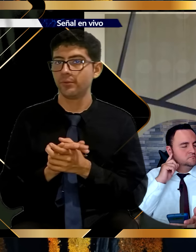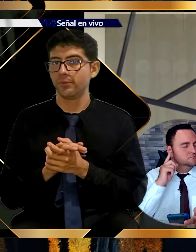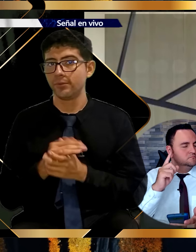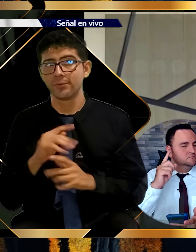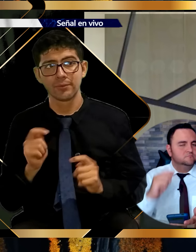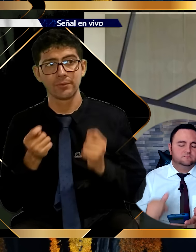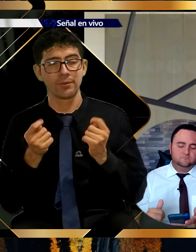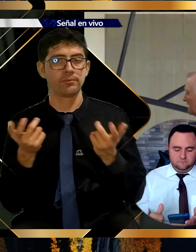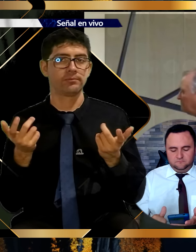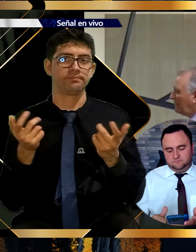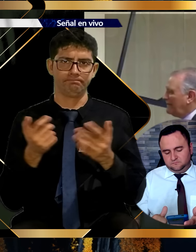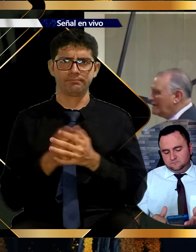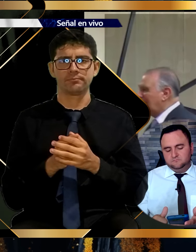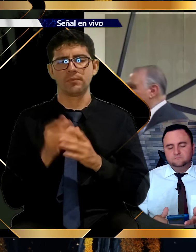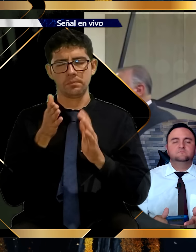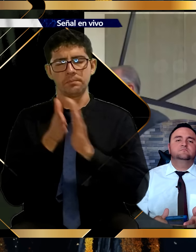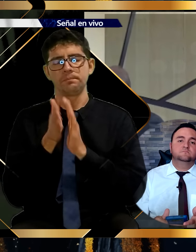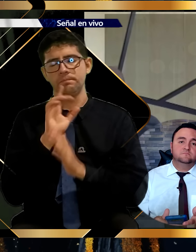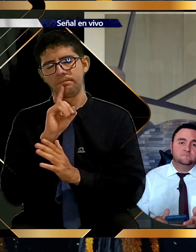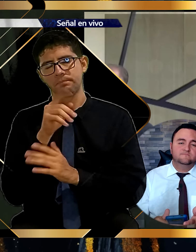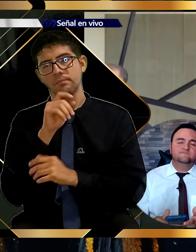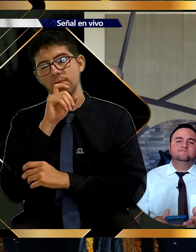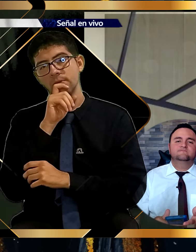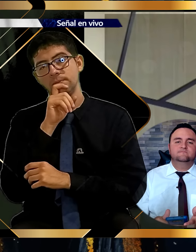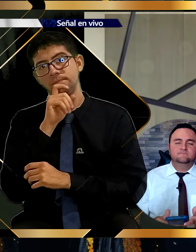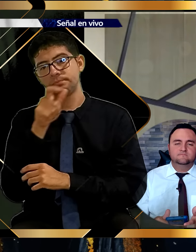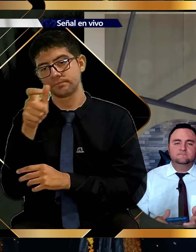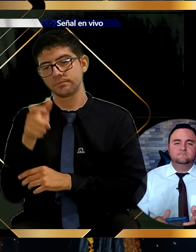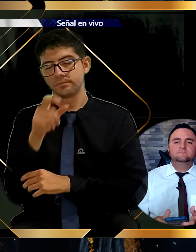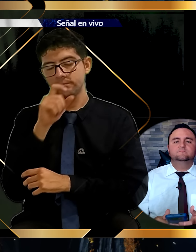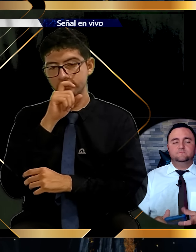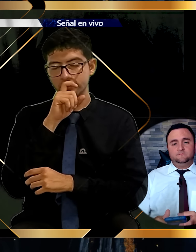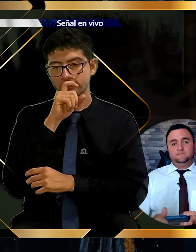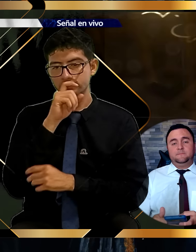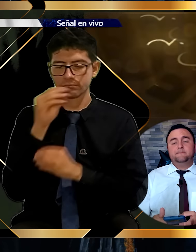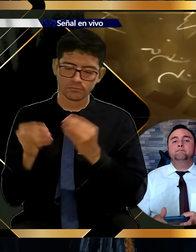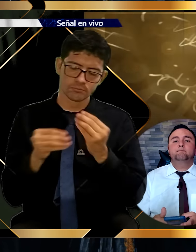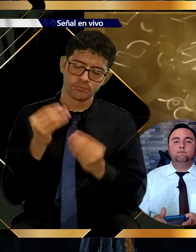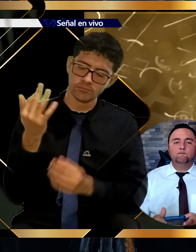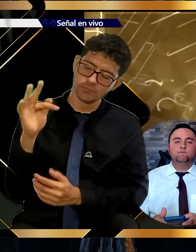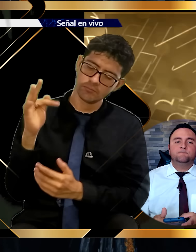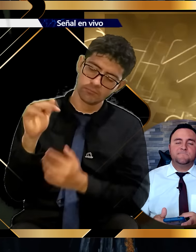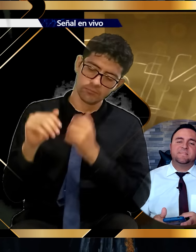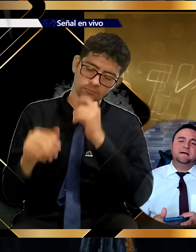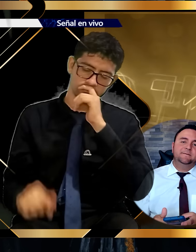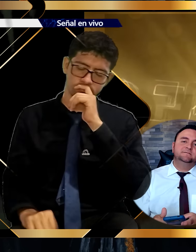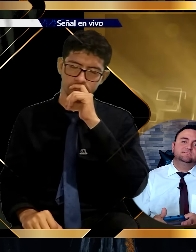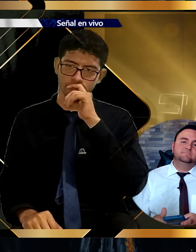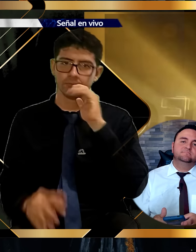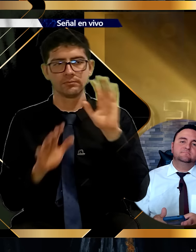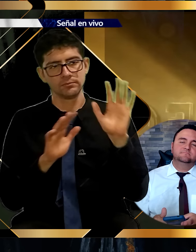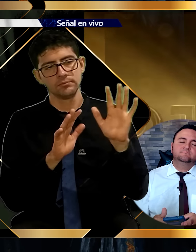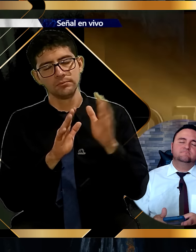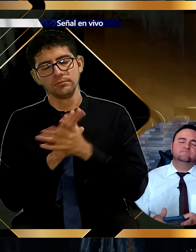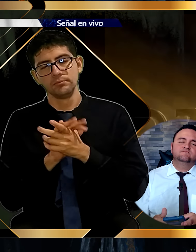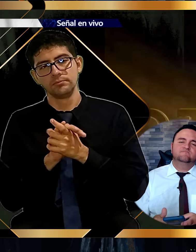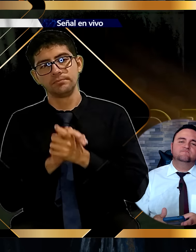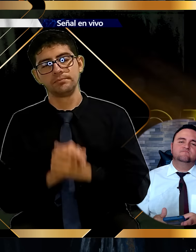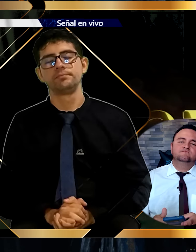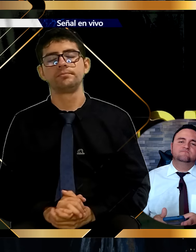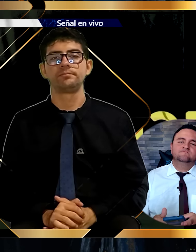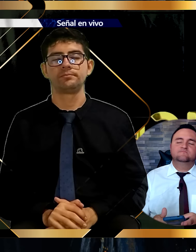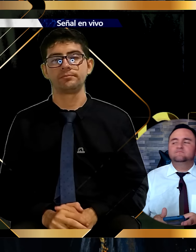El que está imprimiendo las tarjetas de matrimonio dice, uy, no, hermano, que todavía no, que espere un poquito. Espere un poquito, me caso en 2 días.